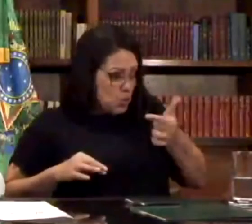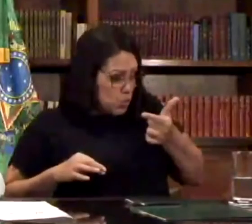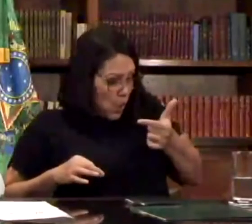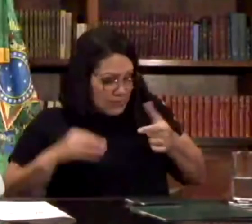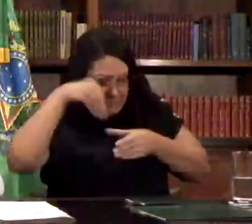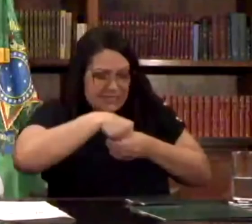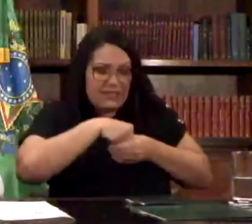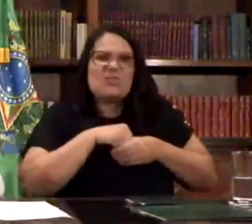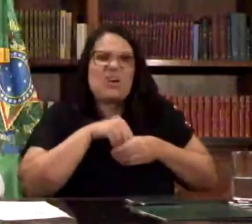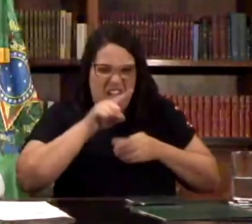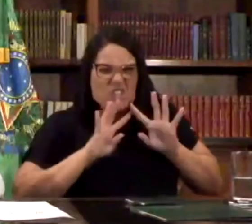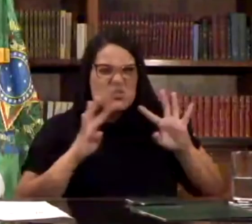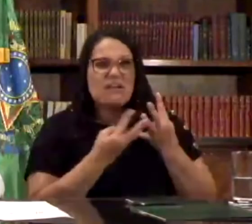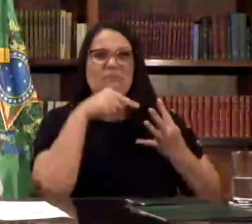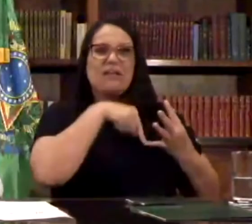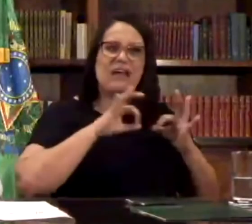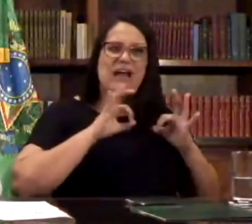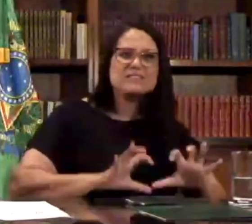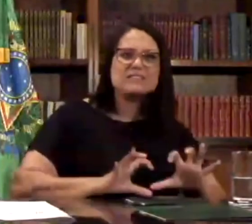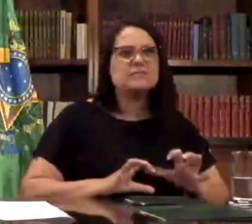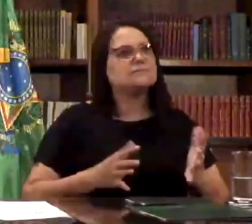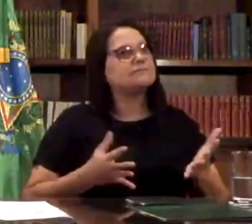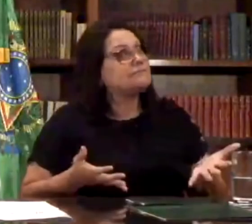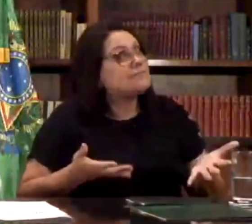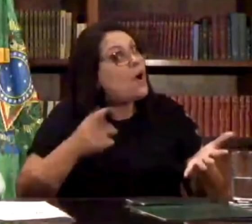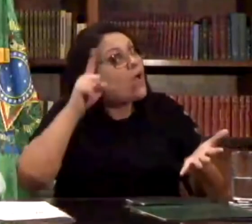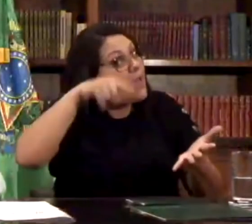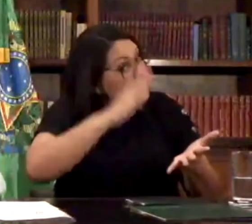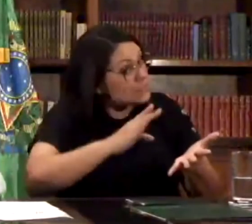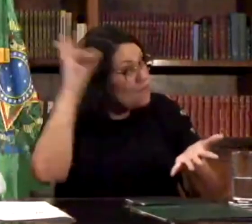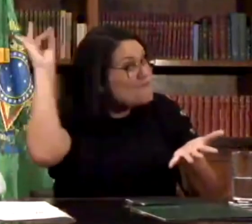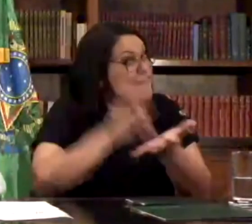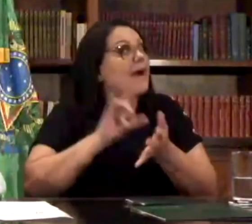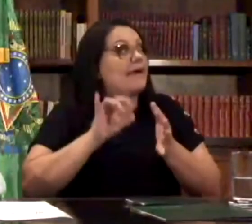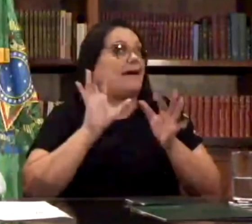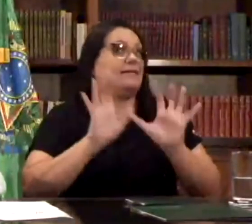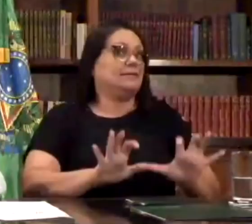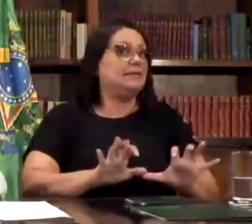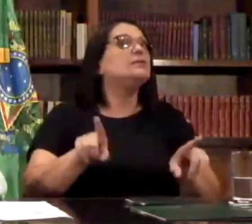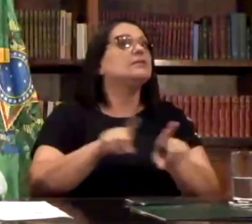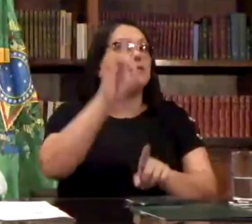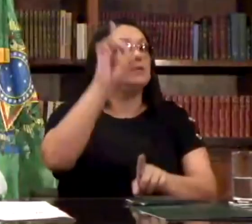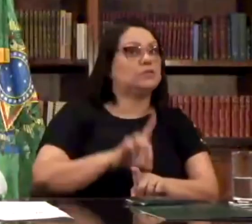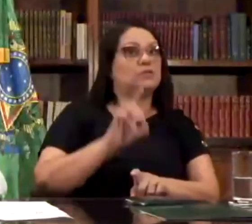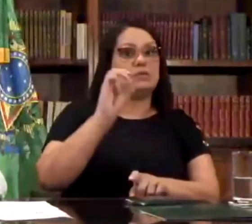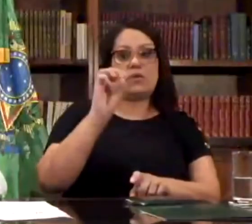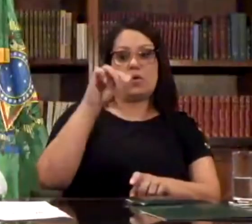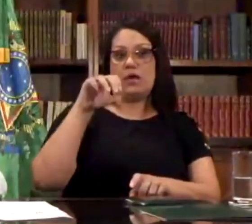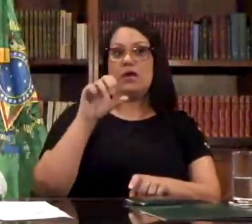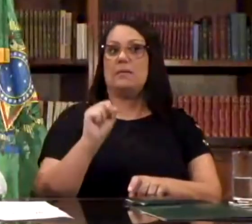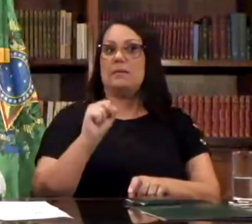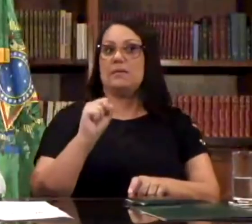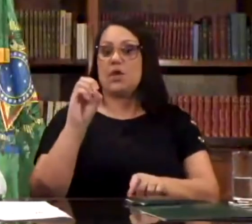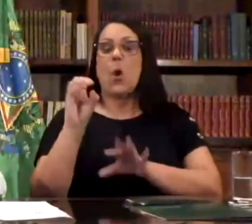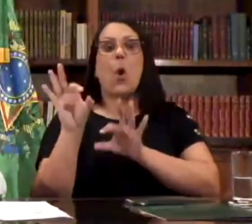é uma mentira. É essa a realidade que nós temos que ver. Até o diretor-presidente da OMS, Organização